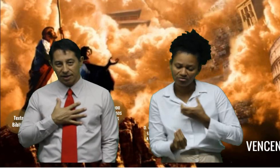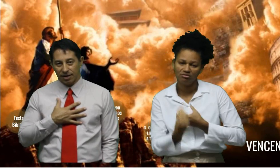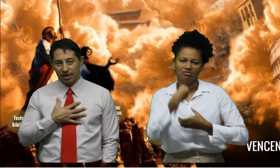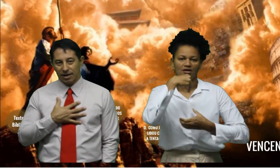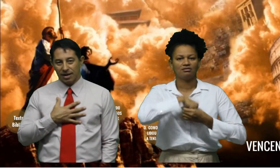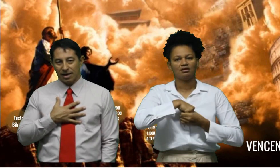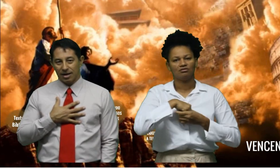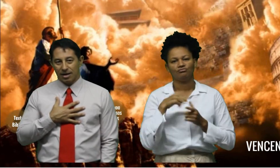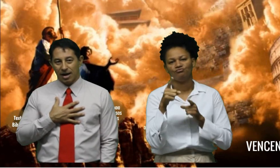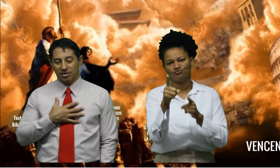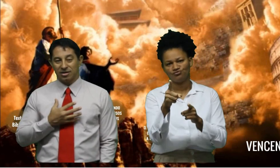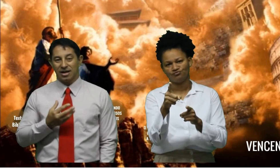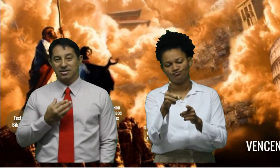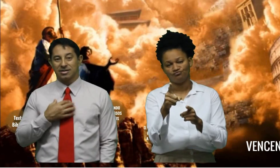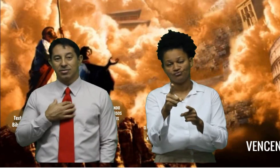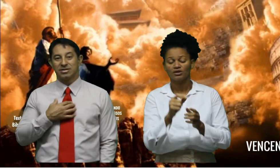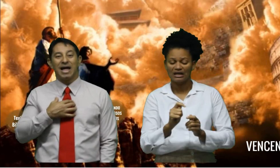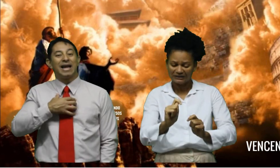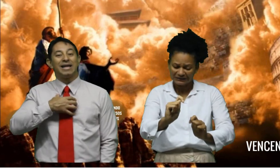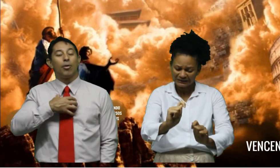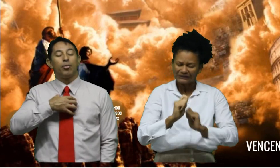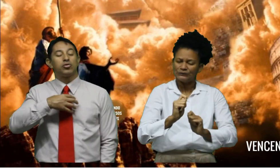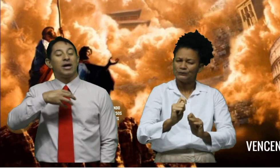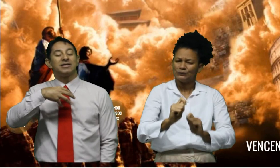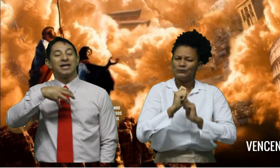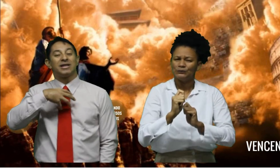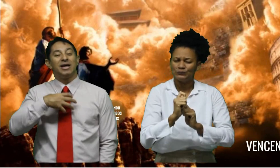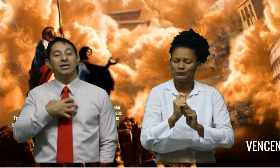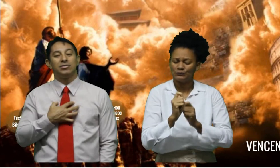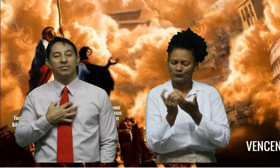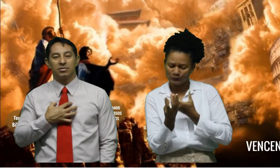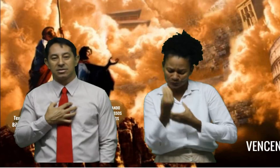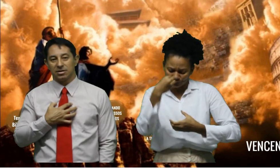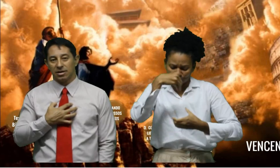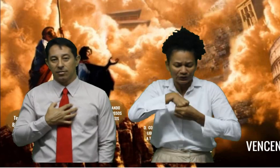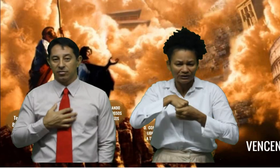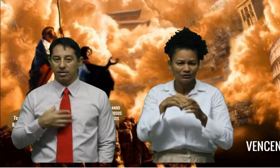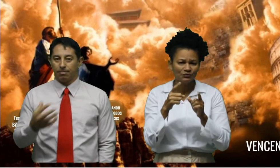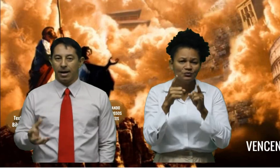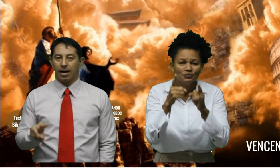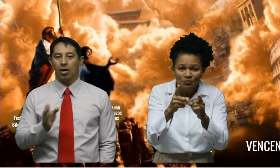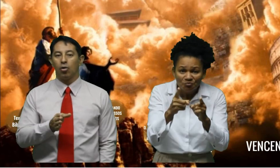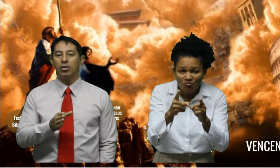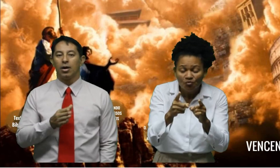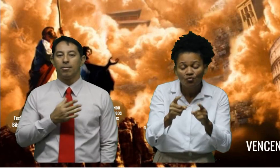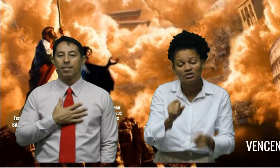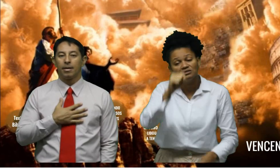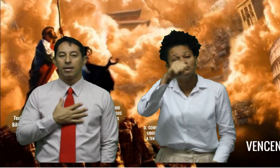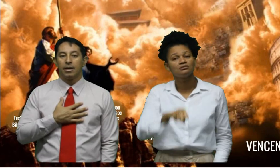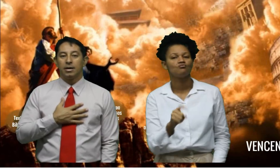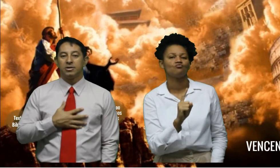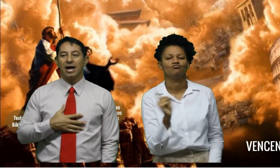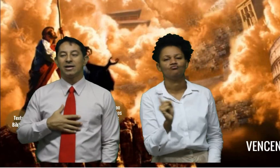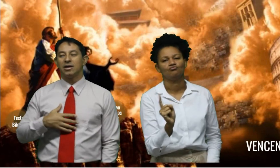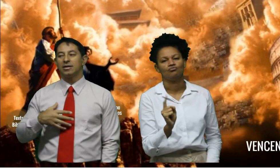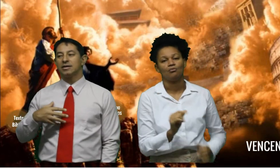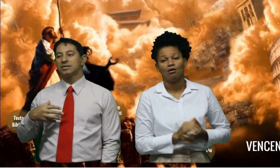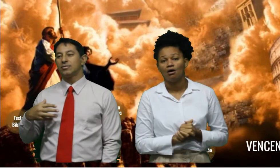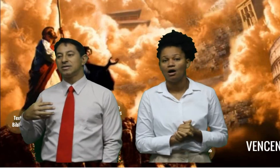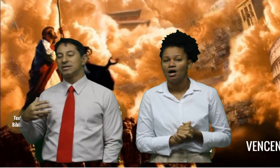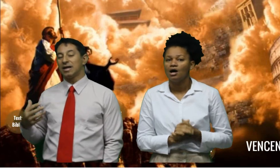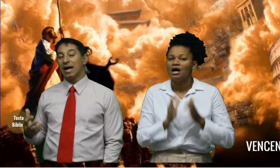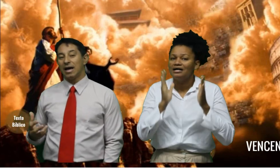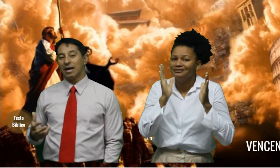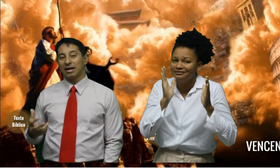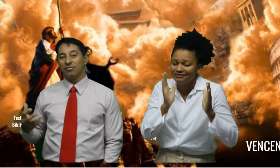você. A tentação está ali, a oportunidade está dentro de você. Você peca ou não. Já a